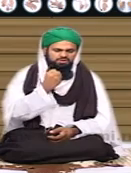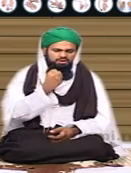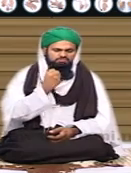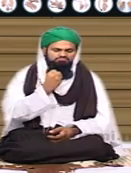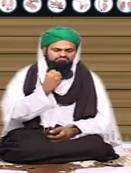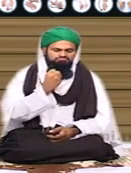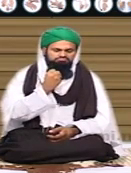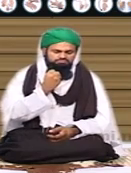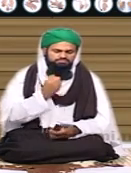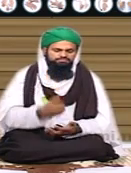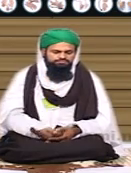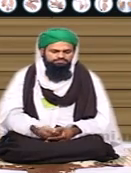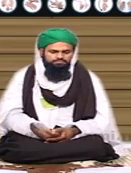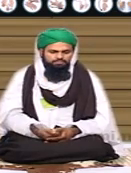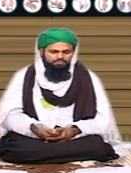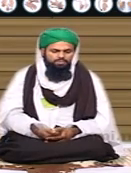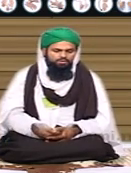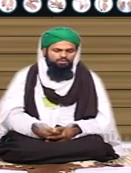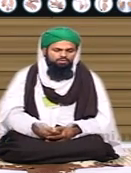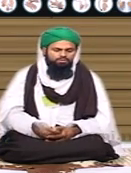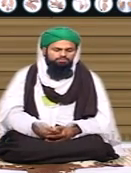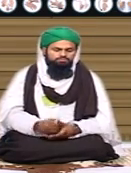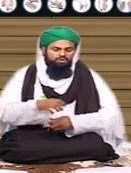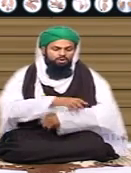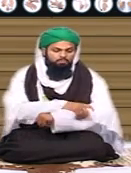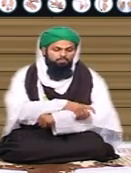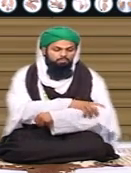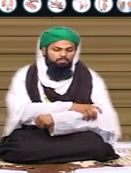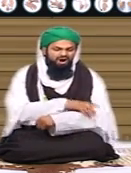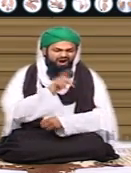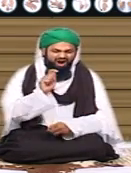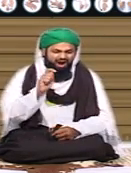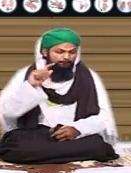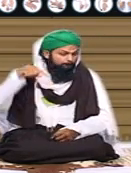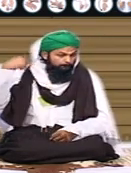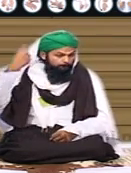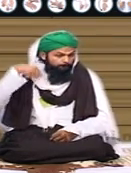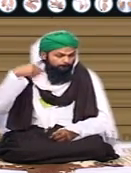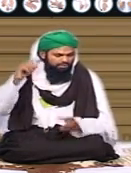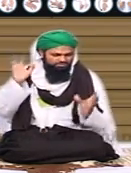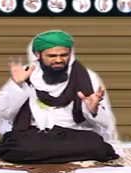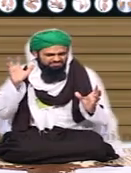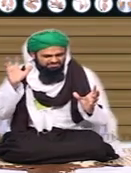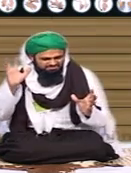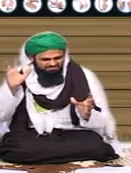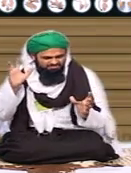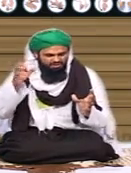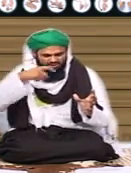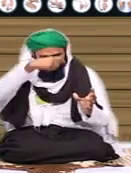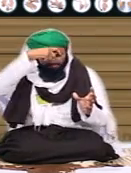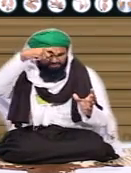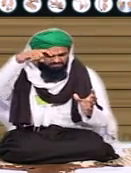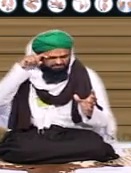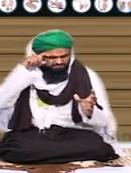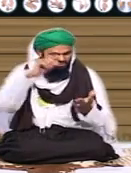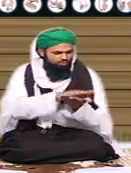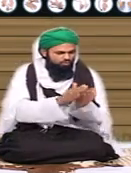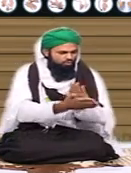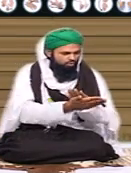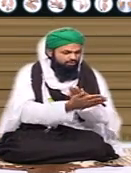بندہ مالدار نہیں ہو سکتا۔ میں تو اس مزدور کو خوش نصیب سمجھتا ہوں کہ جو پسینہ بہا کر اپنی روٹی پیدا